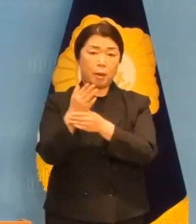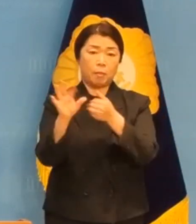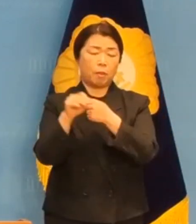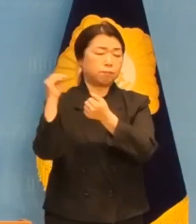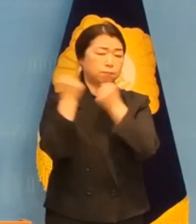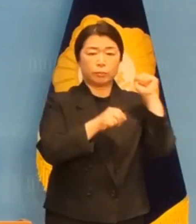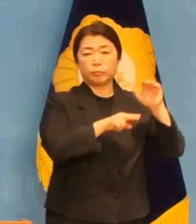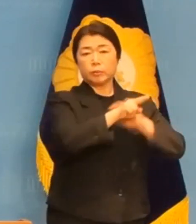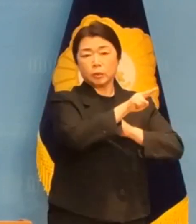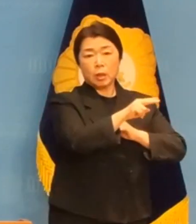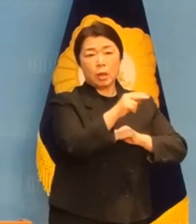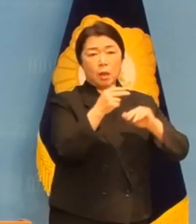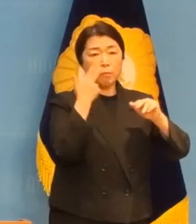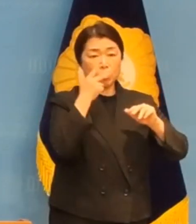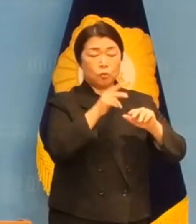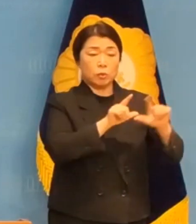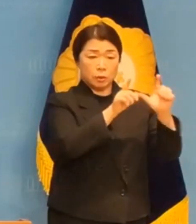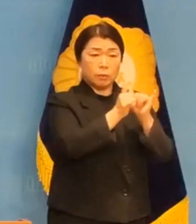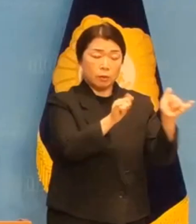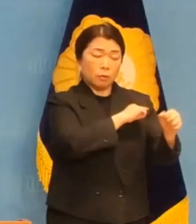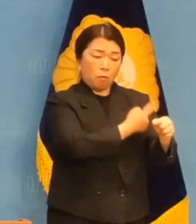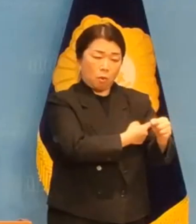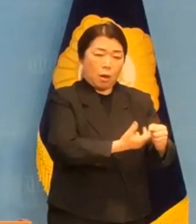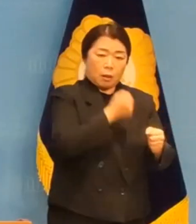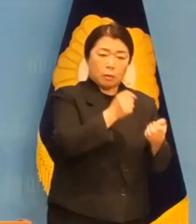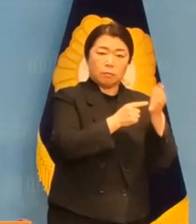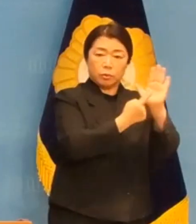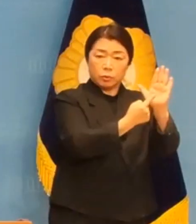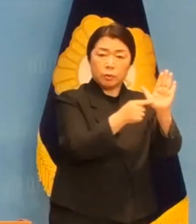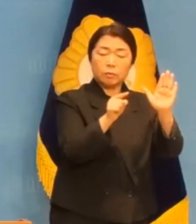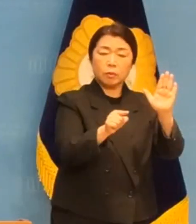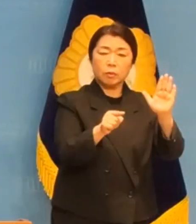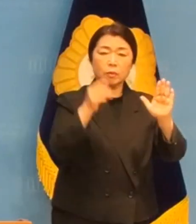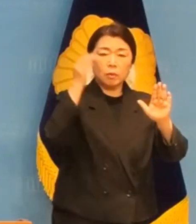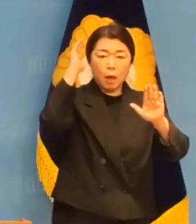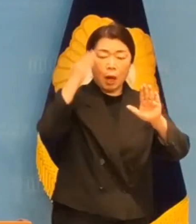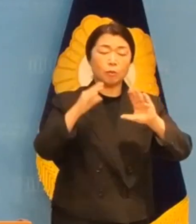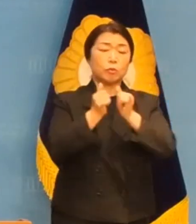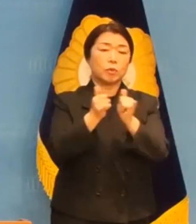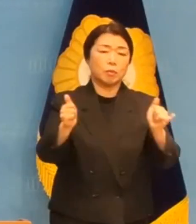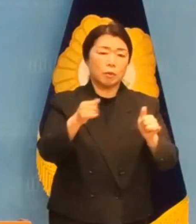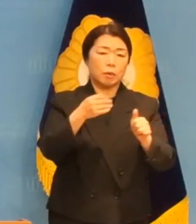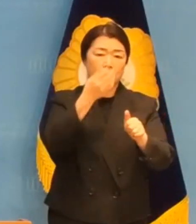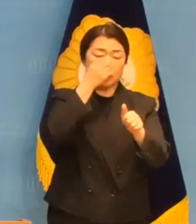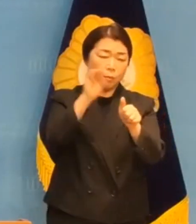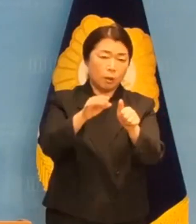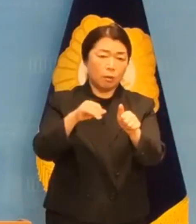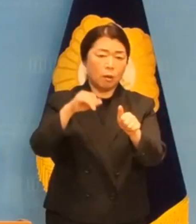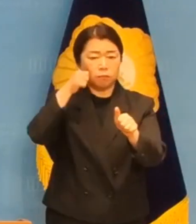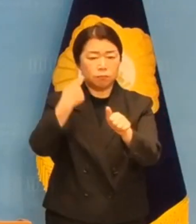미국 시민권을 방패로 숨는 행위는 국민을 기만하고 우롱하는 행태입니다.